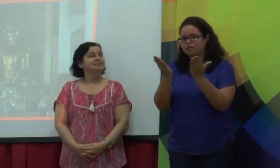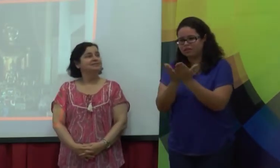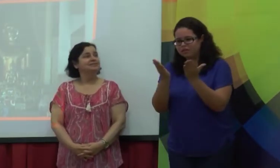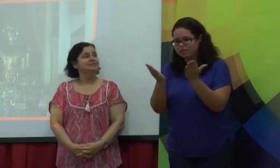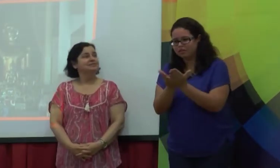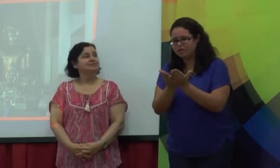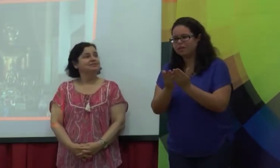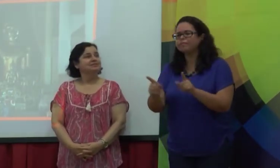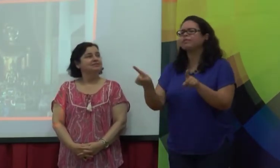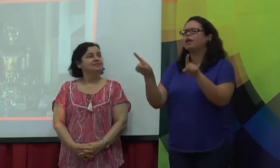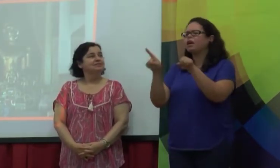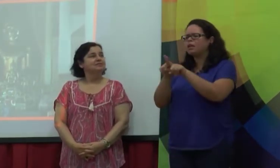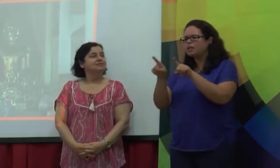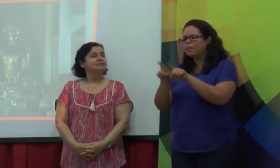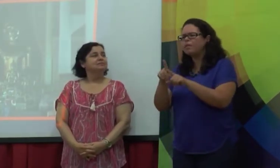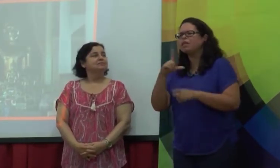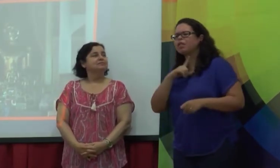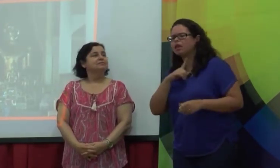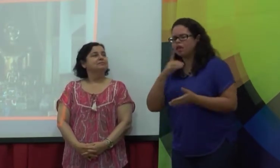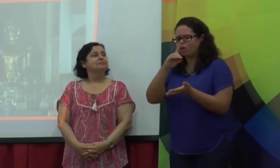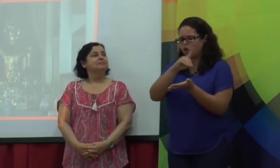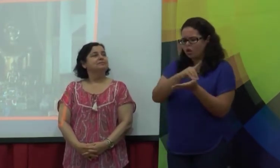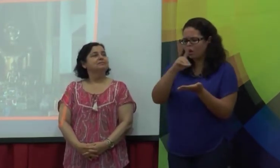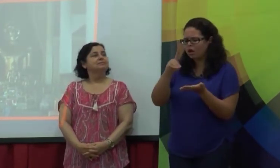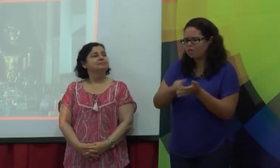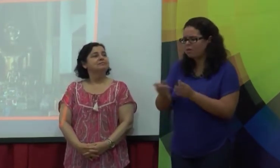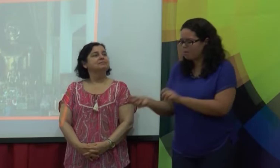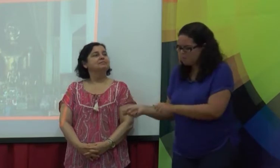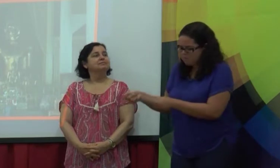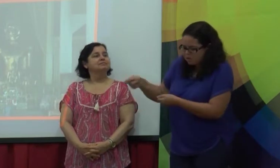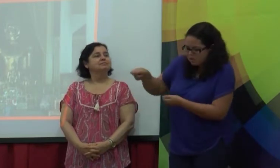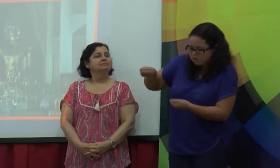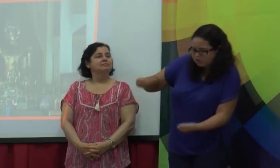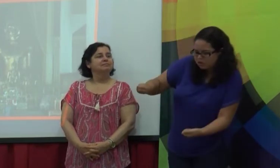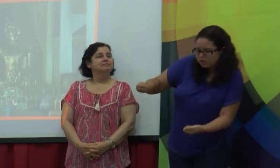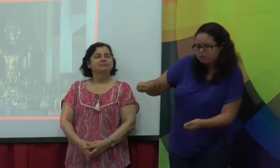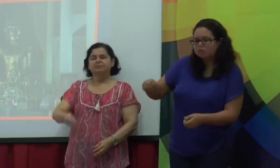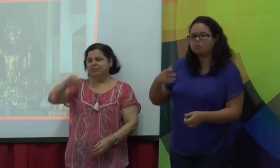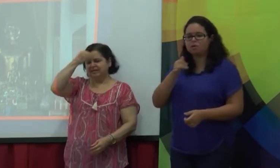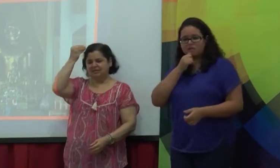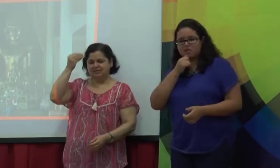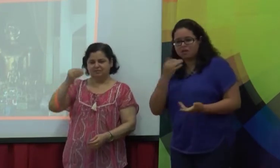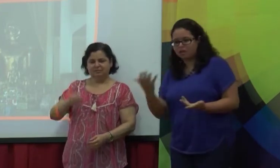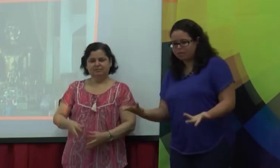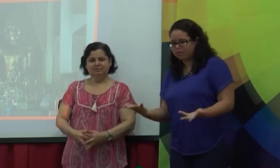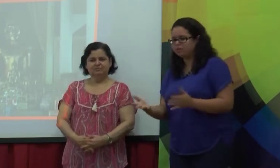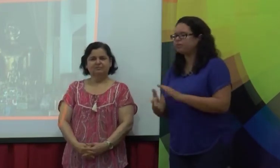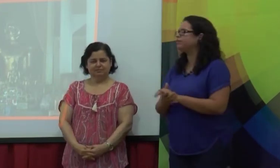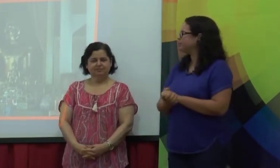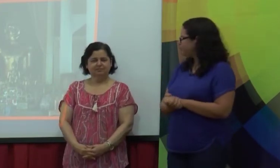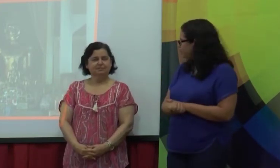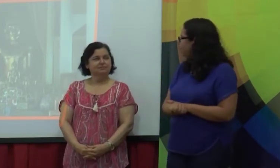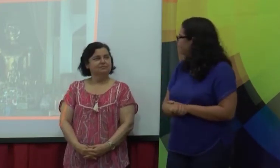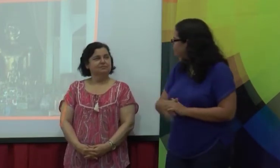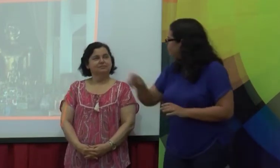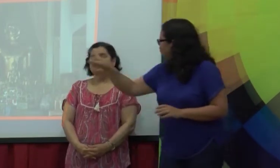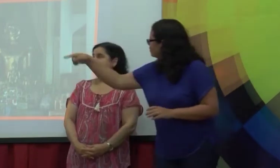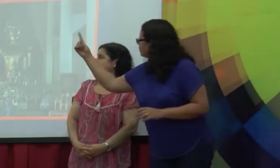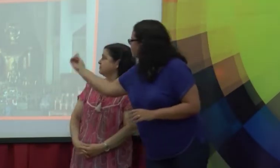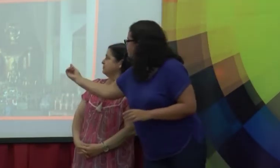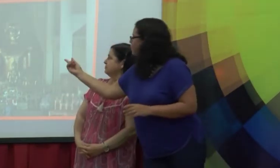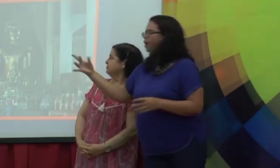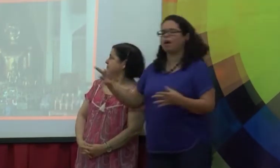Na outra, nós temos a religião protestante, que também tem seus dogmas do